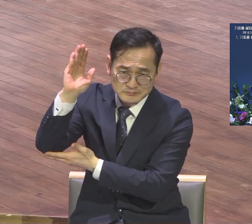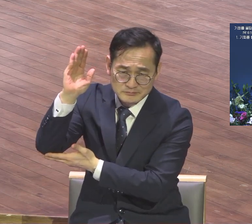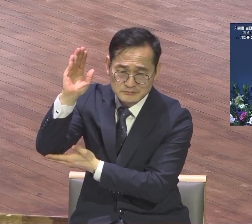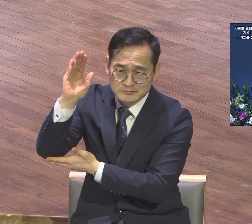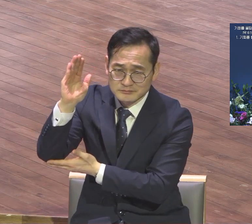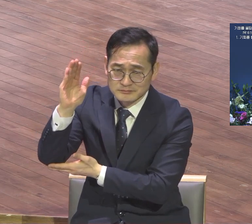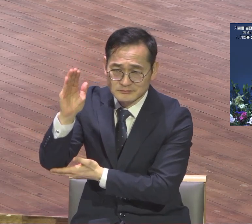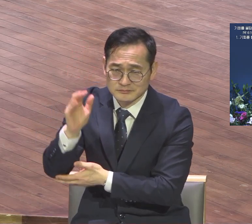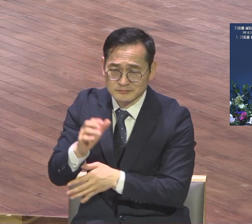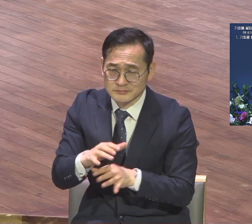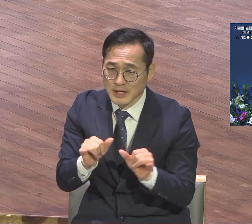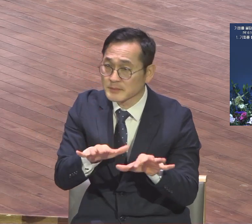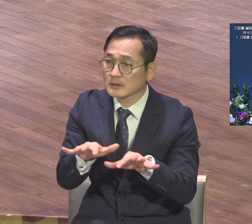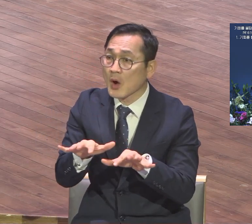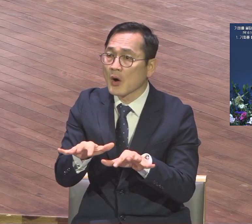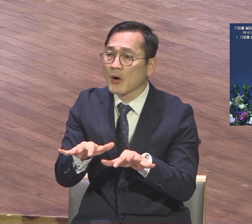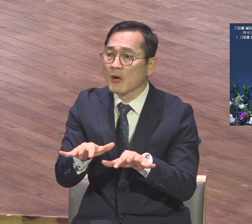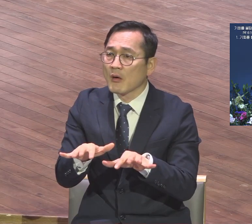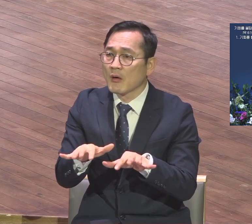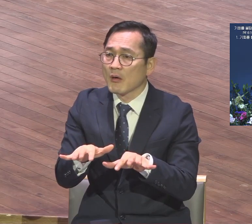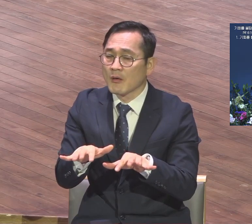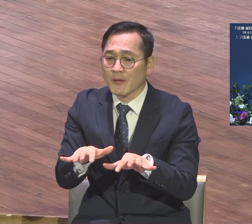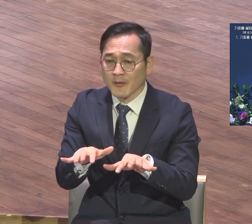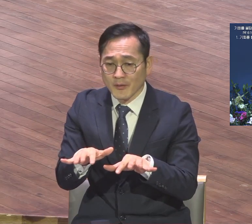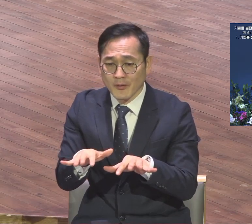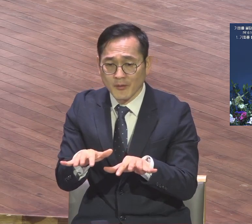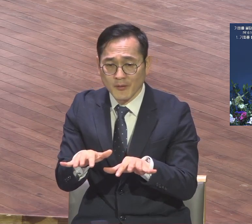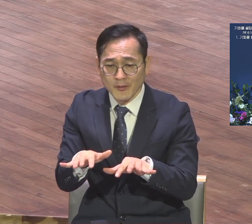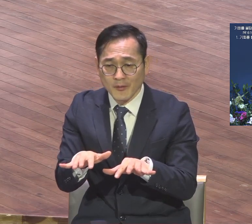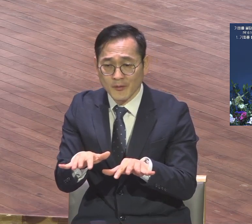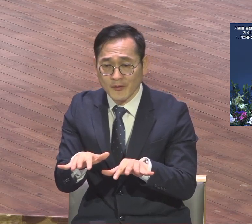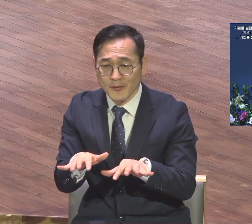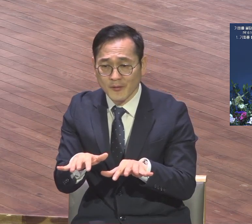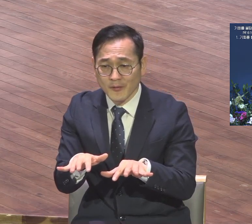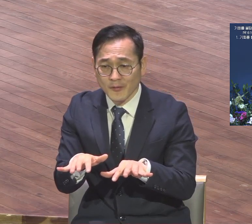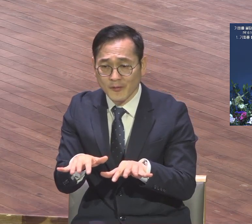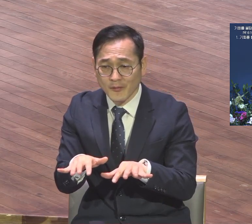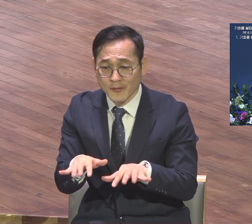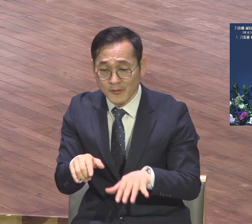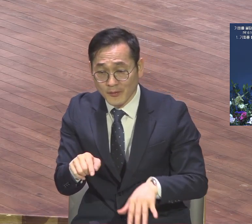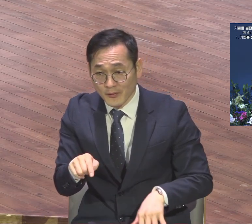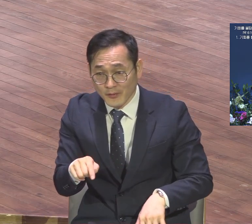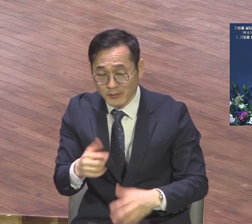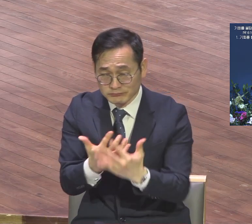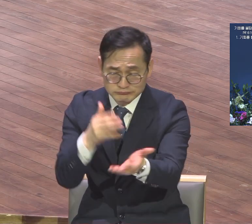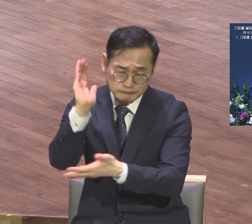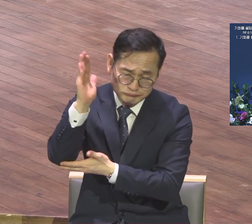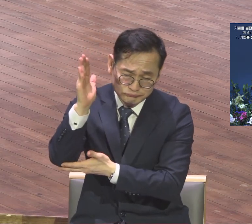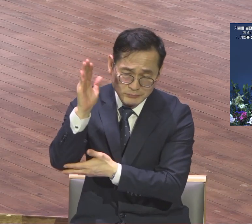사람들은 큰 충격받았어요. 그리고 그곳에서도 예수님께서 기적을 행했어요.